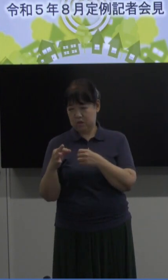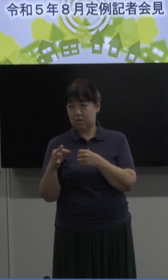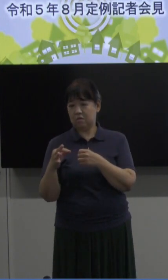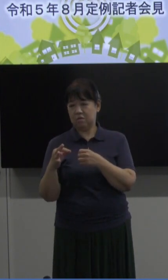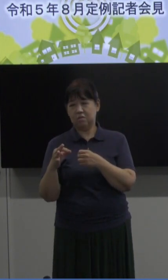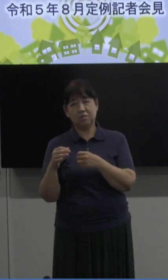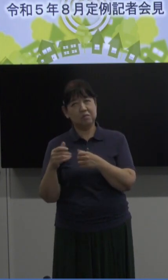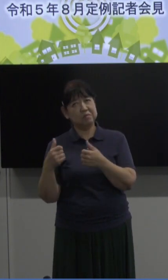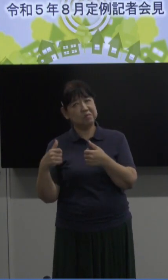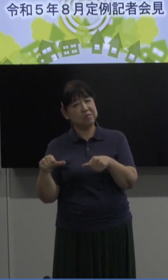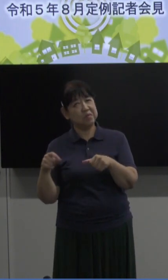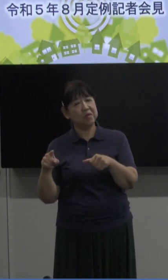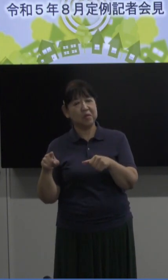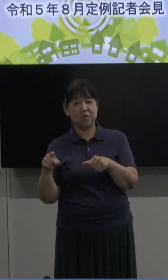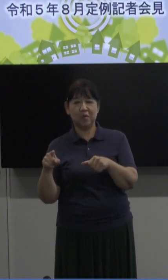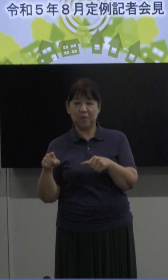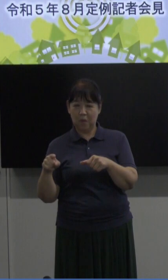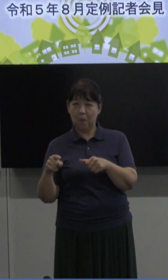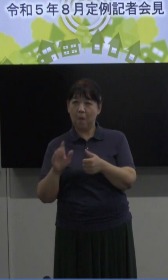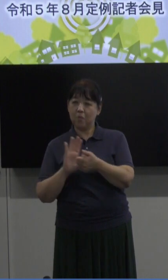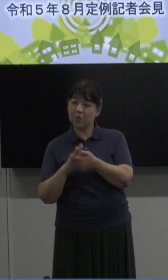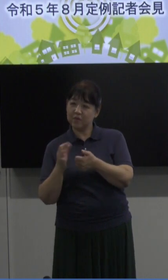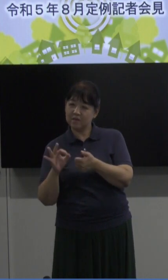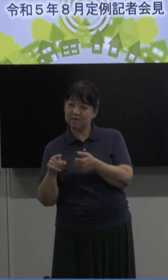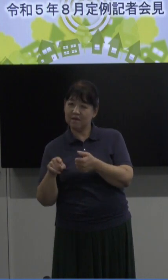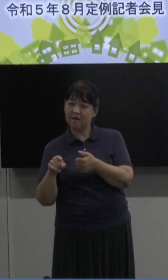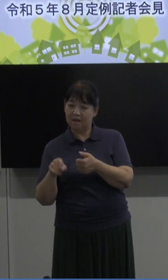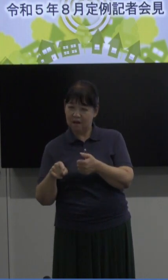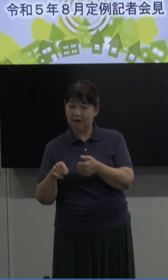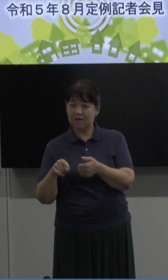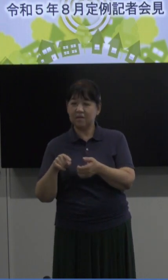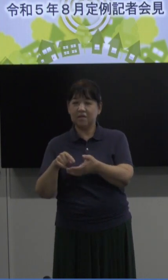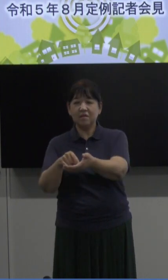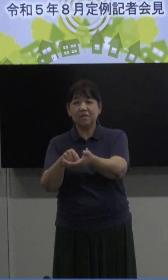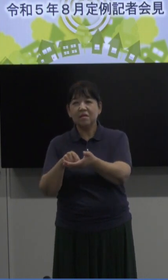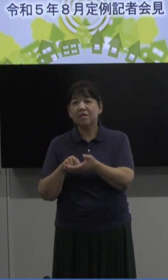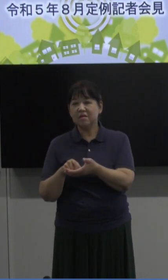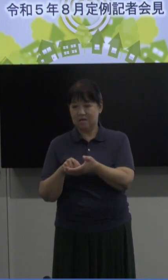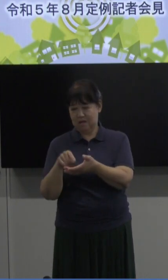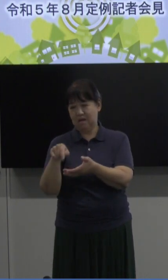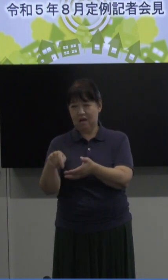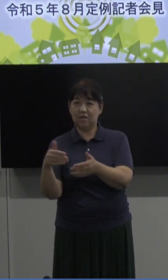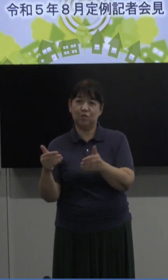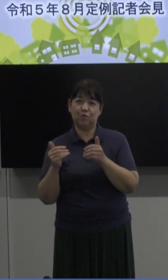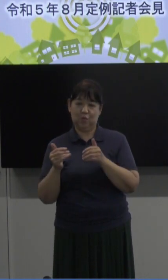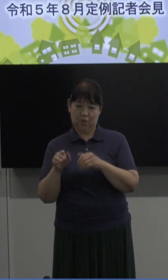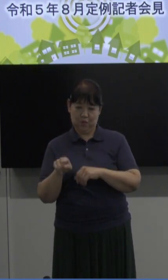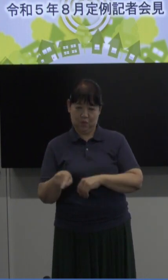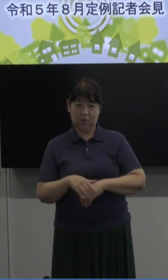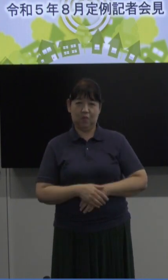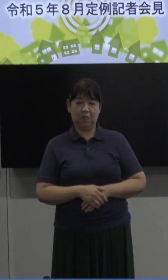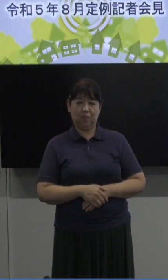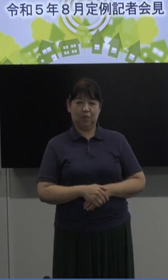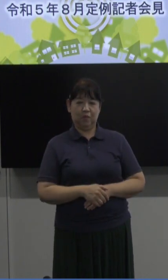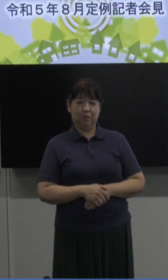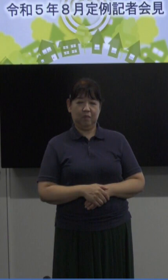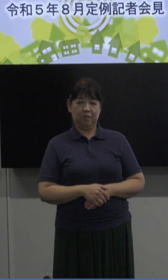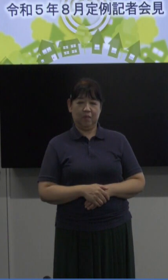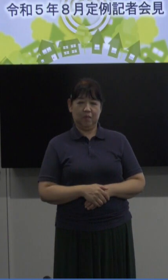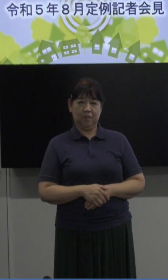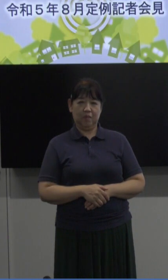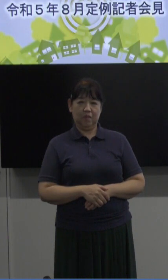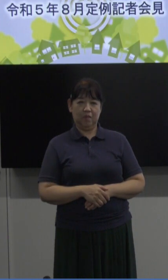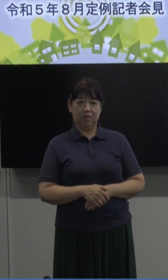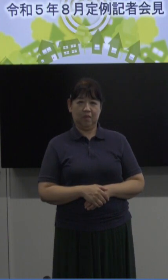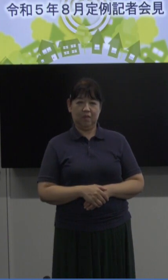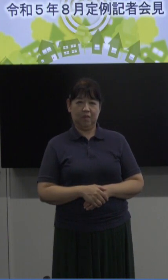ということで、これは申請型としてですね、支援をさせていただきたいというふうに考えているところで